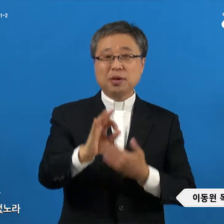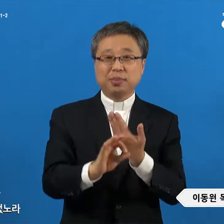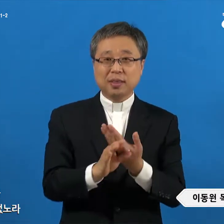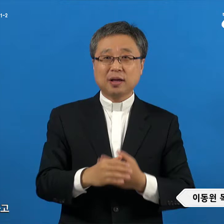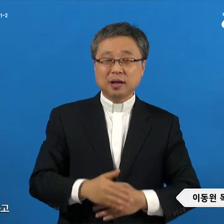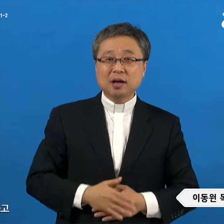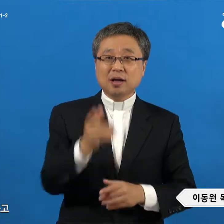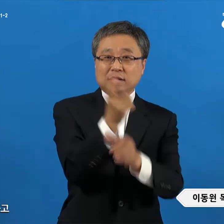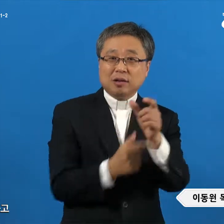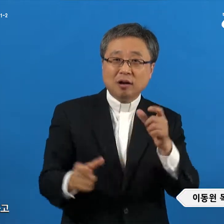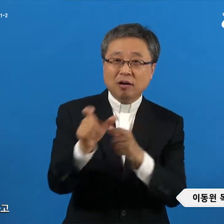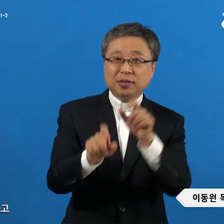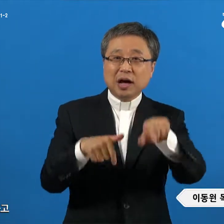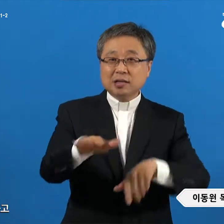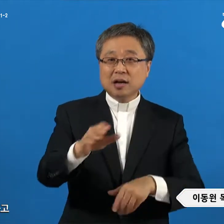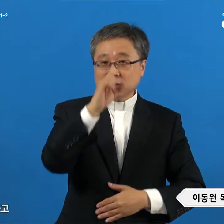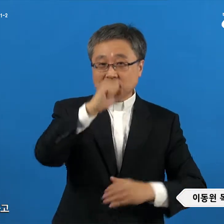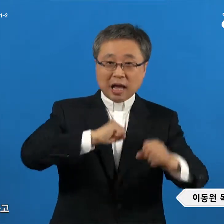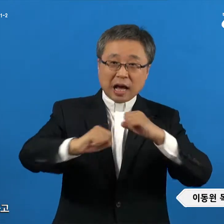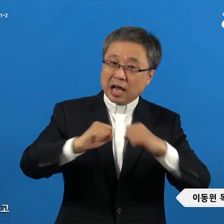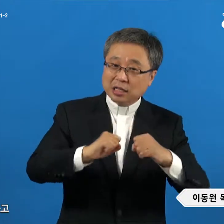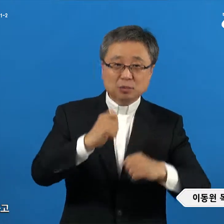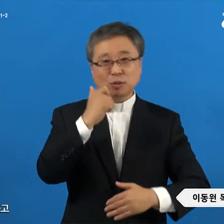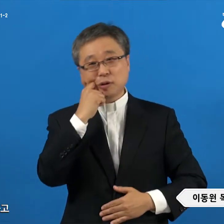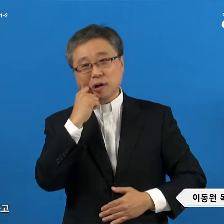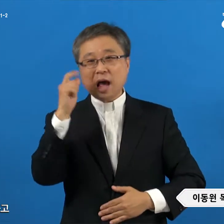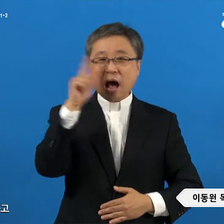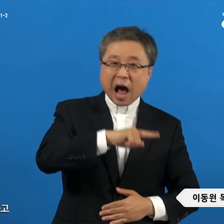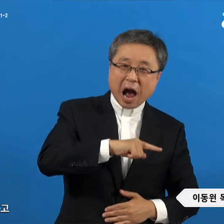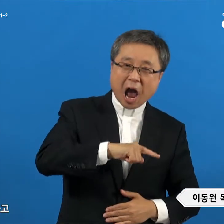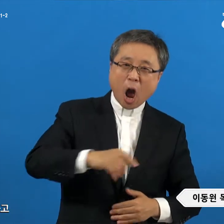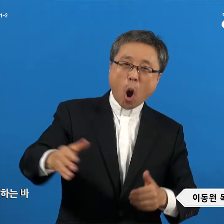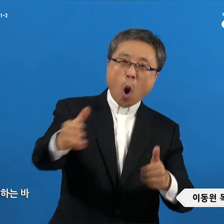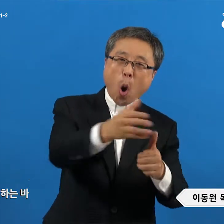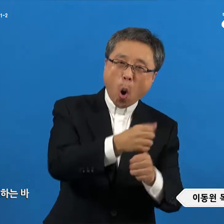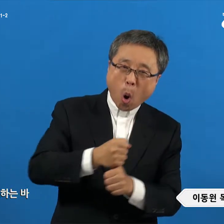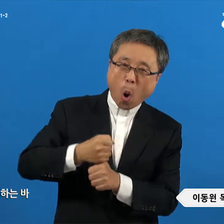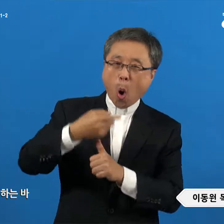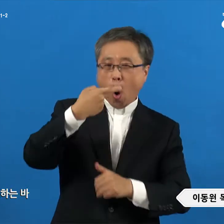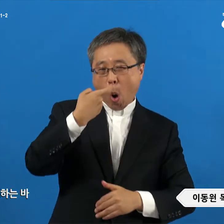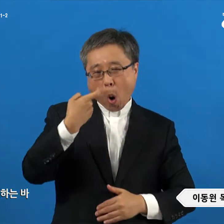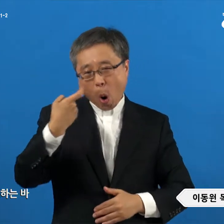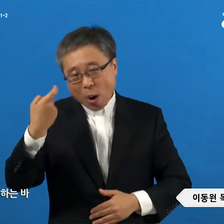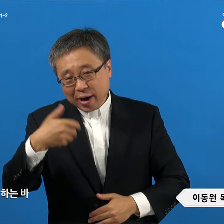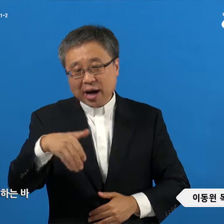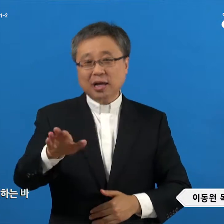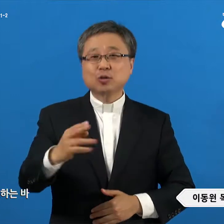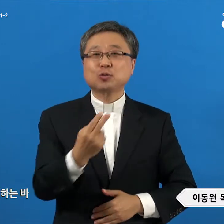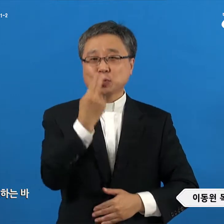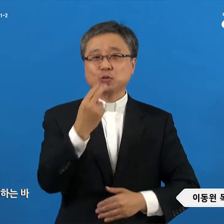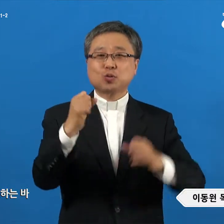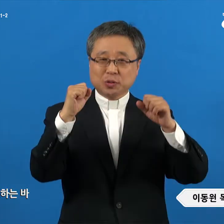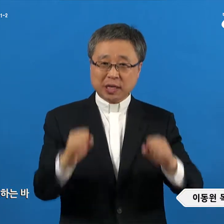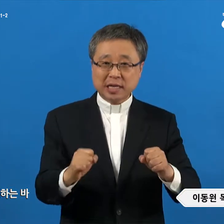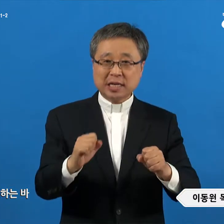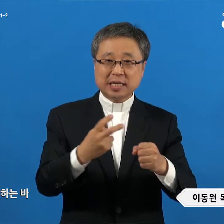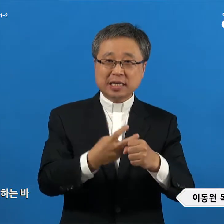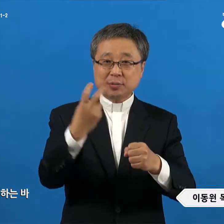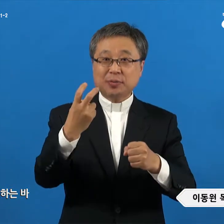나아가 선은 행하기는커녕 도리어 악에 끌려다니는 것이 바로 나의 존재라고. 그리고 20절에서는 내 속에 있는